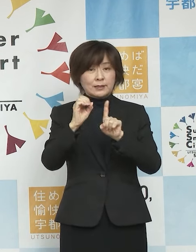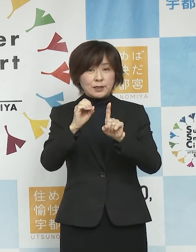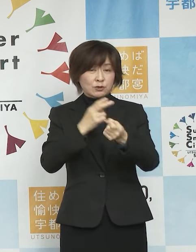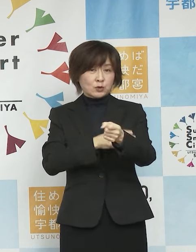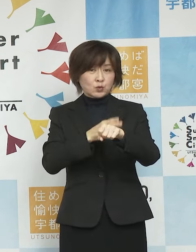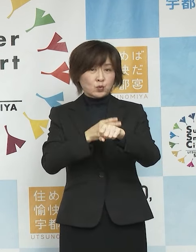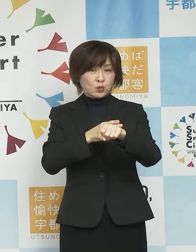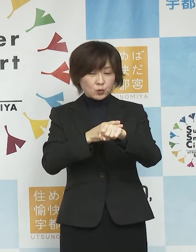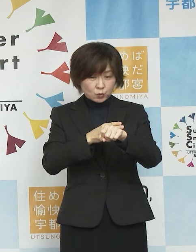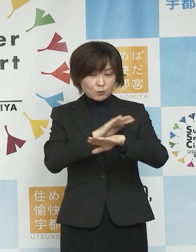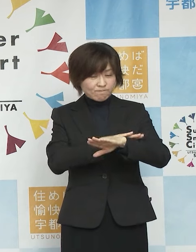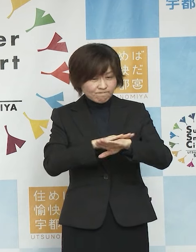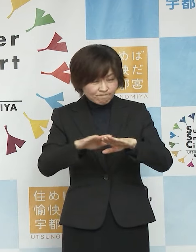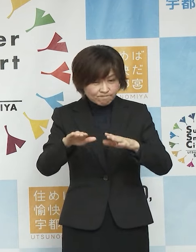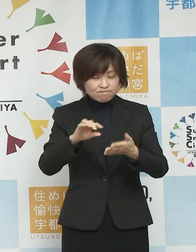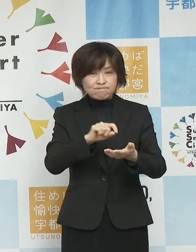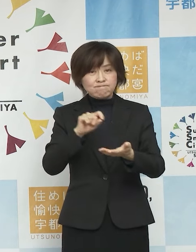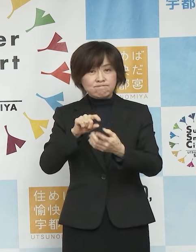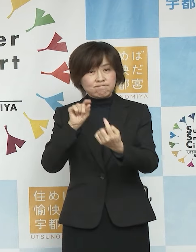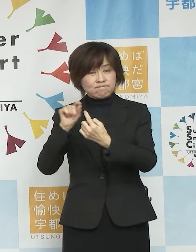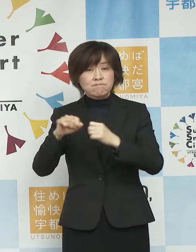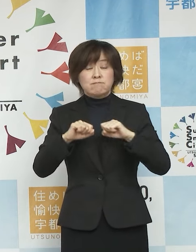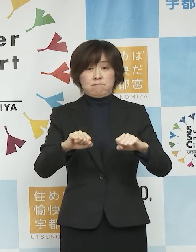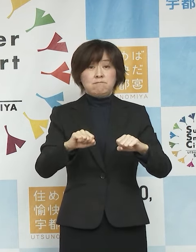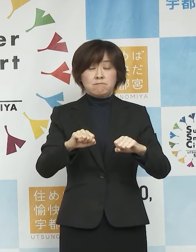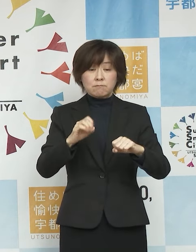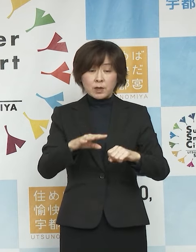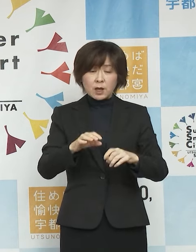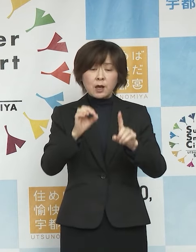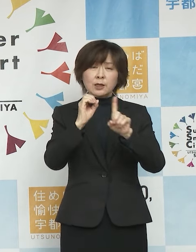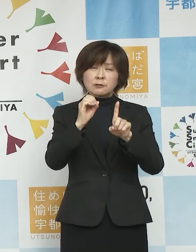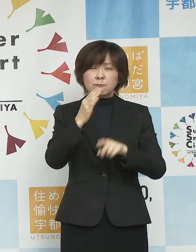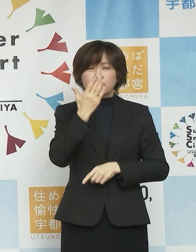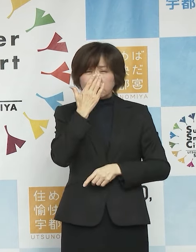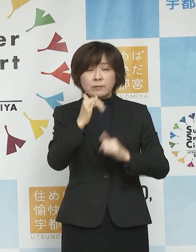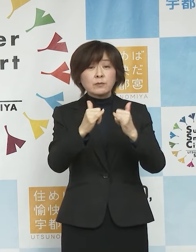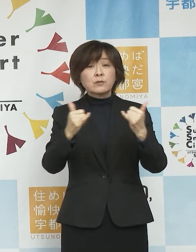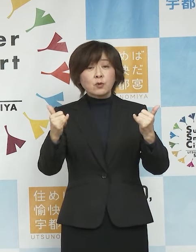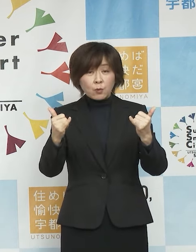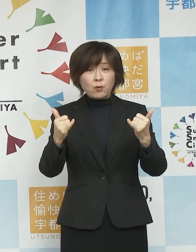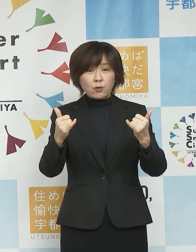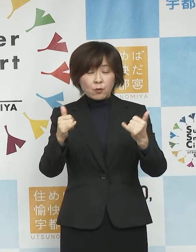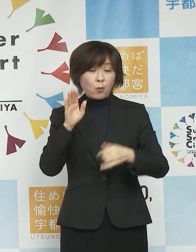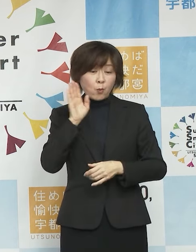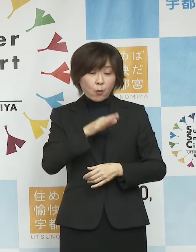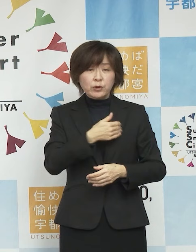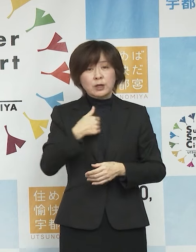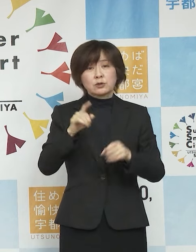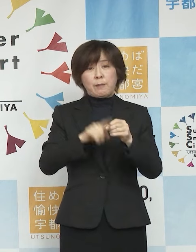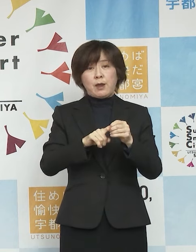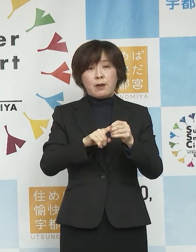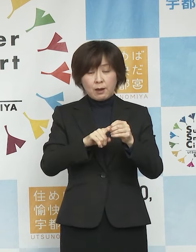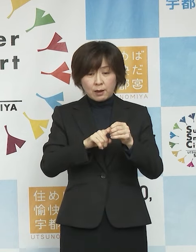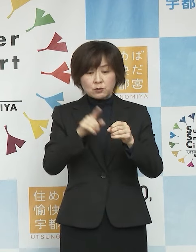活用してまいります。またデジタルに不慣れな方でもその恩恵が受けられるようデジタル